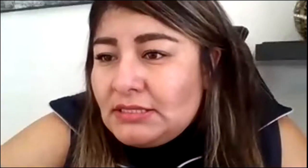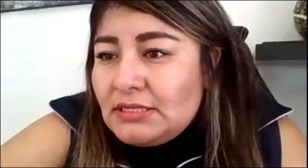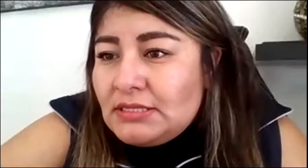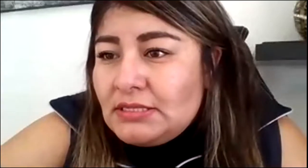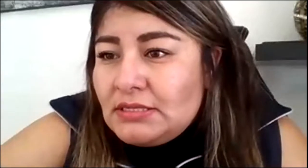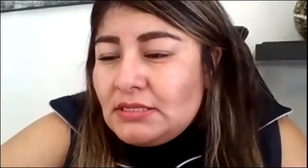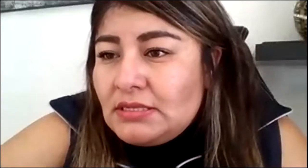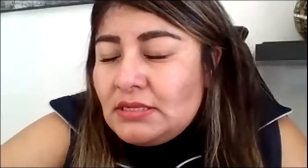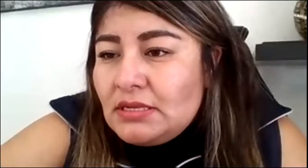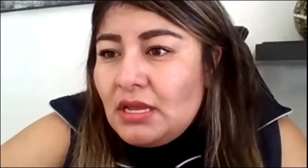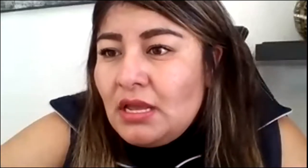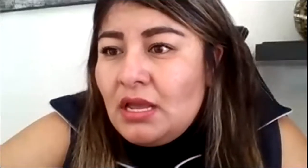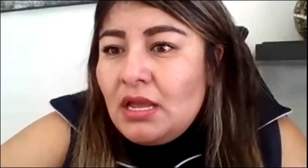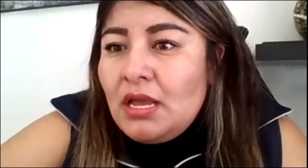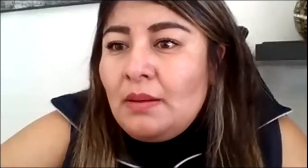personales,